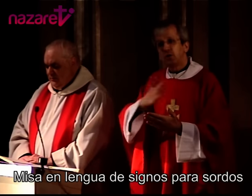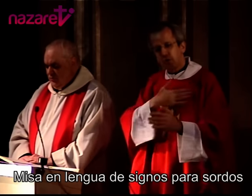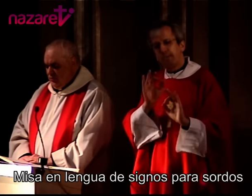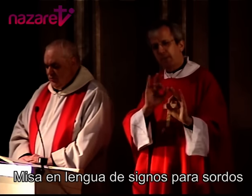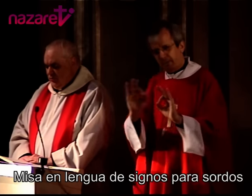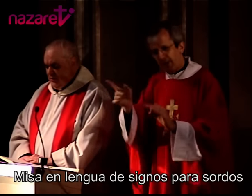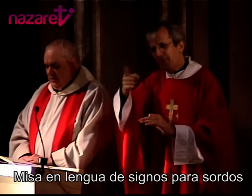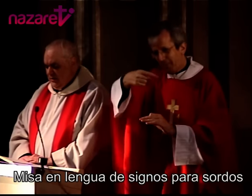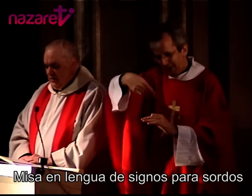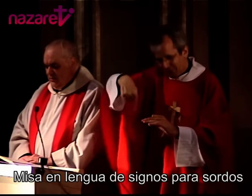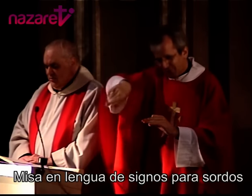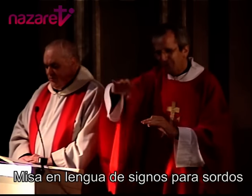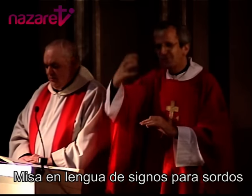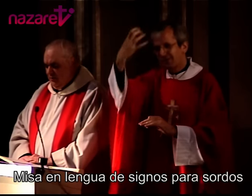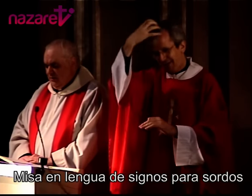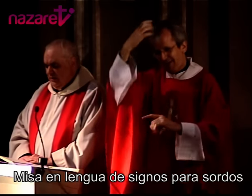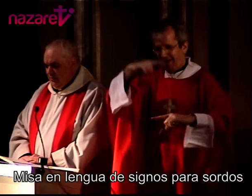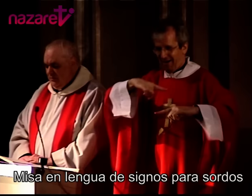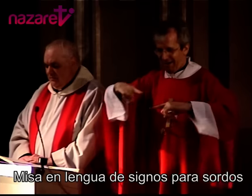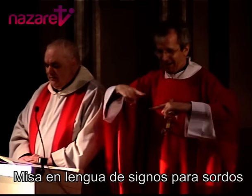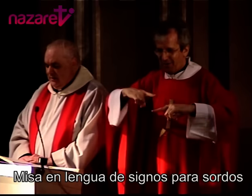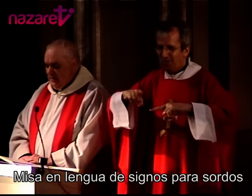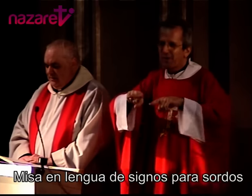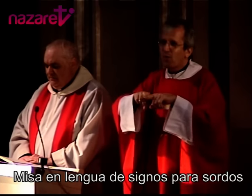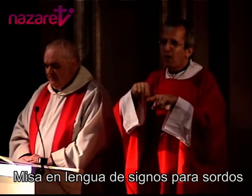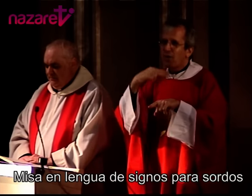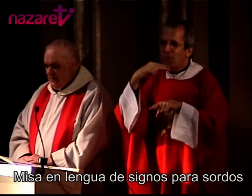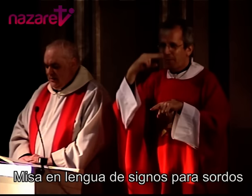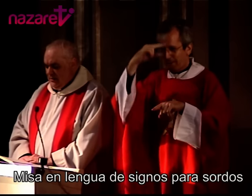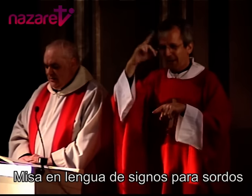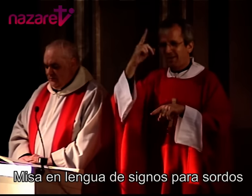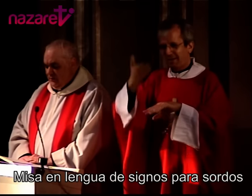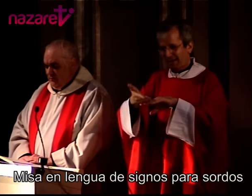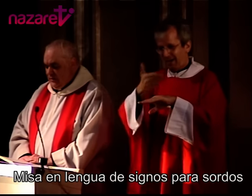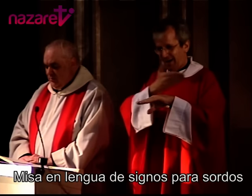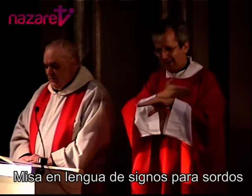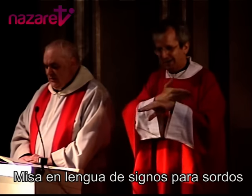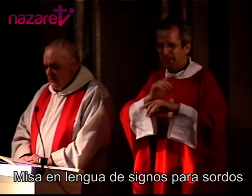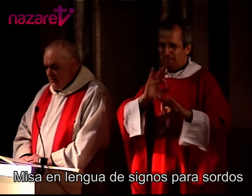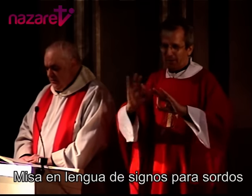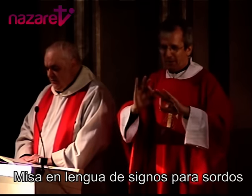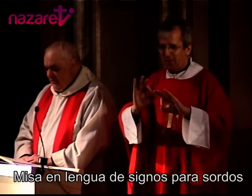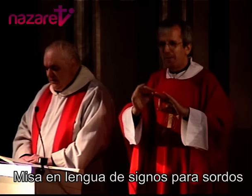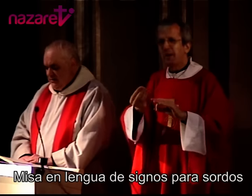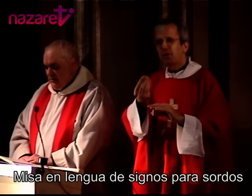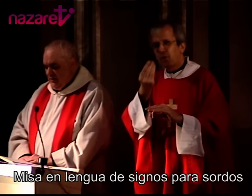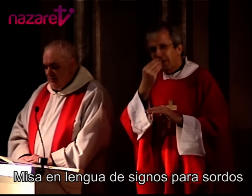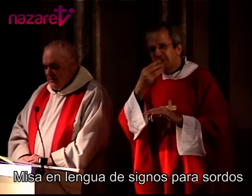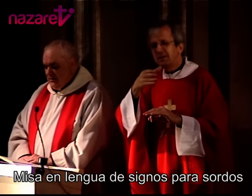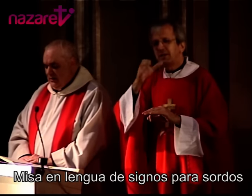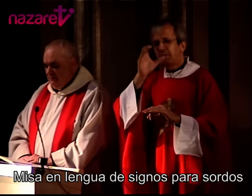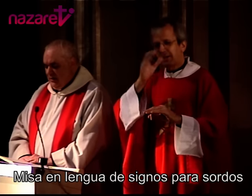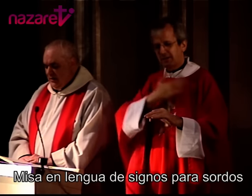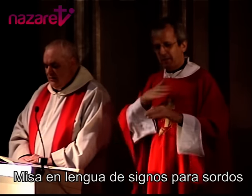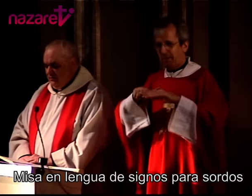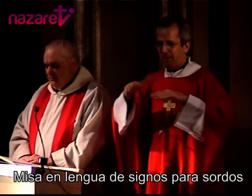preparo para vosotros el reino como me lo preparó mi Padre a mí, de forma que comáis y bebáis a mi